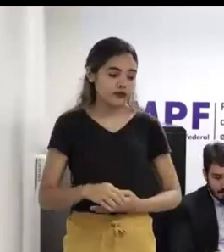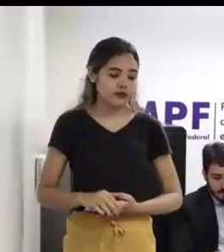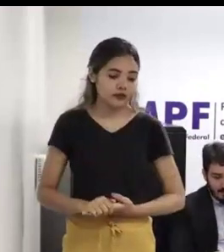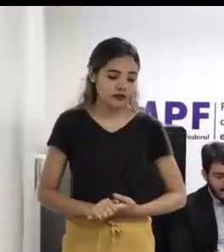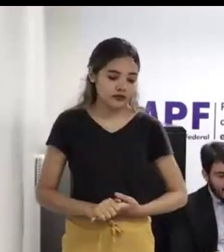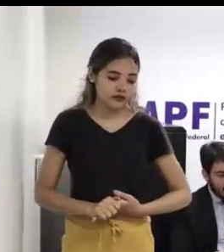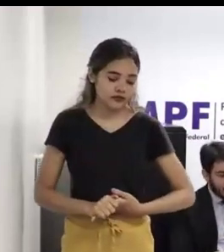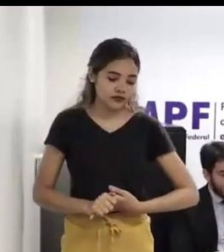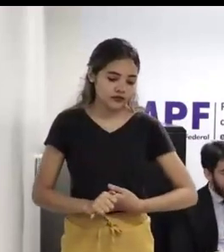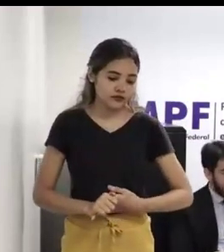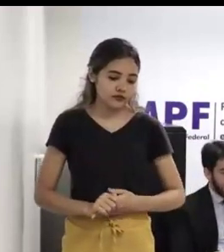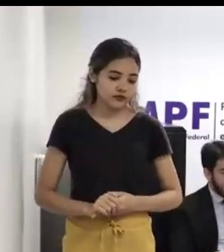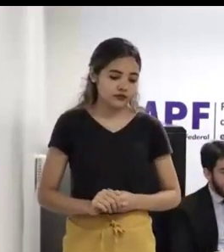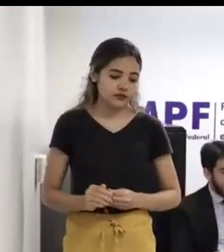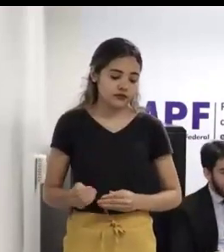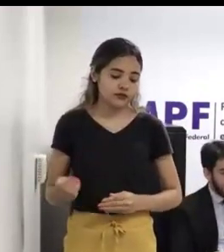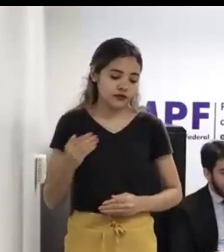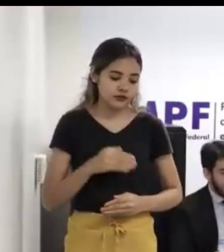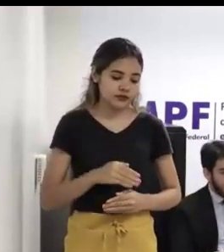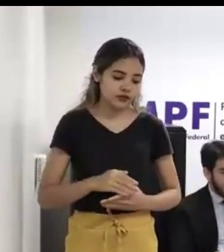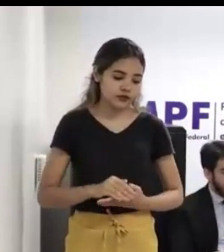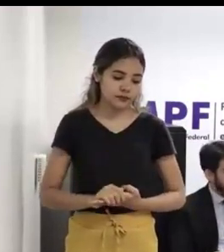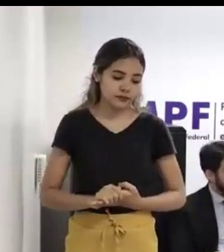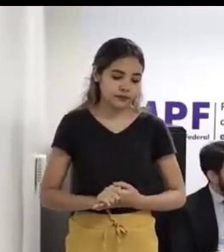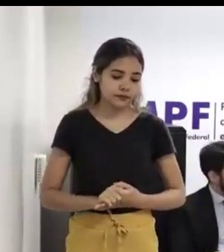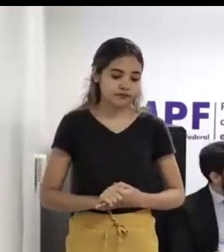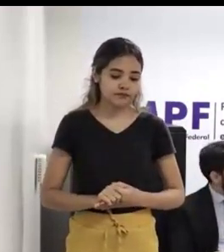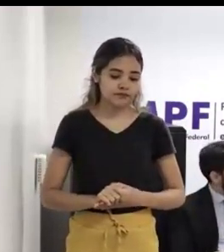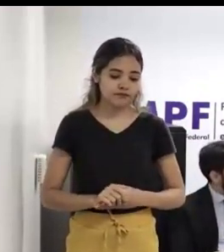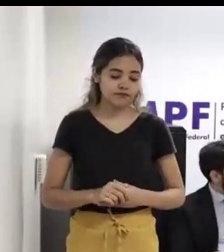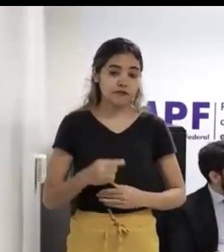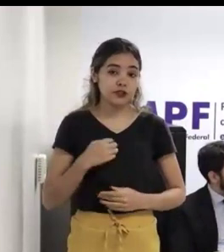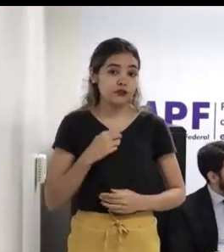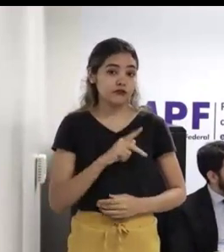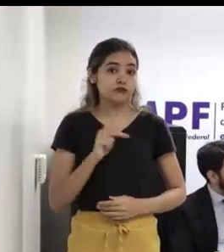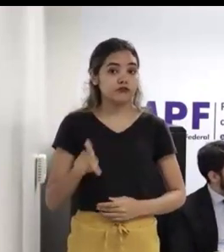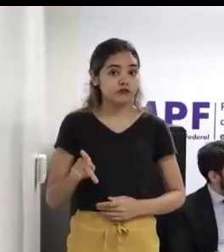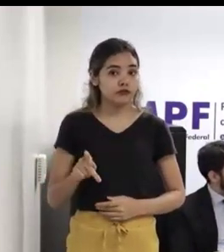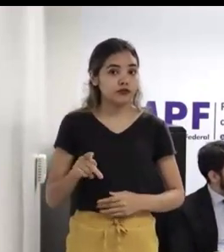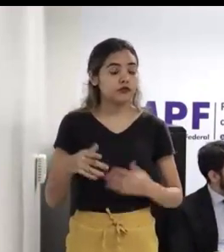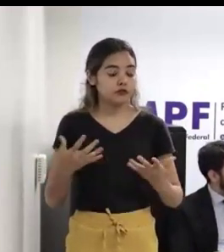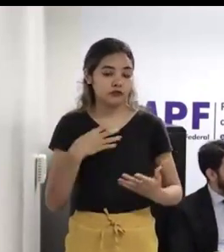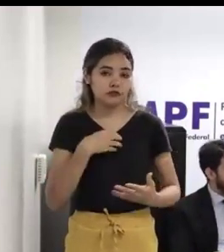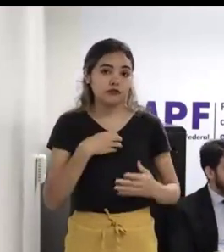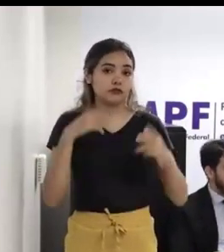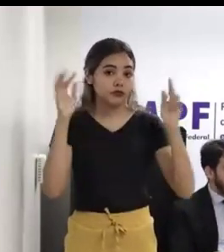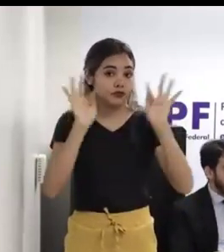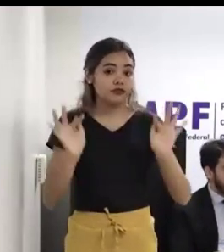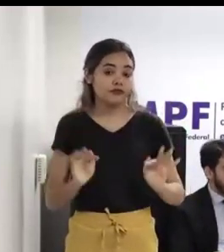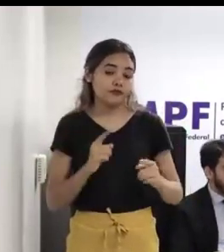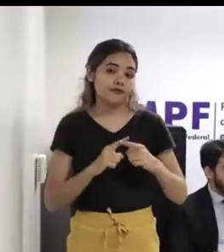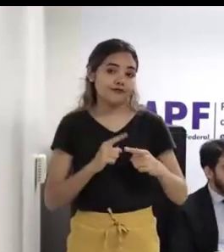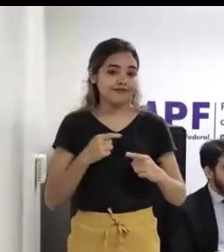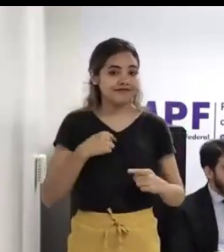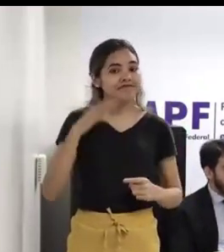e eh falando como como professor eu fico muito feliz em ter a oportunidade de aprender né de